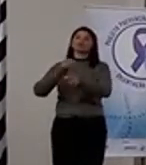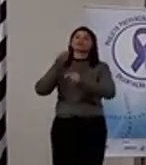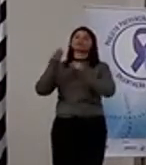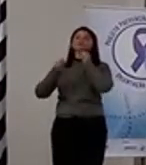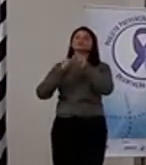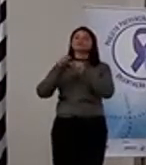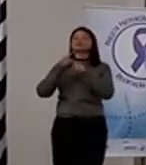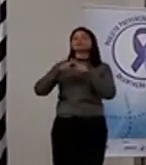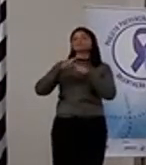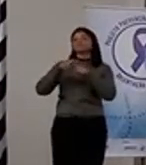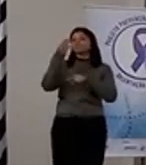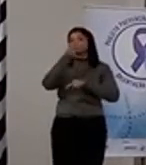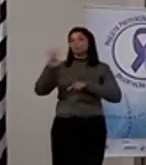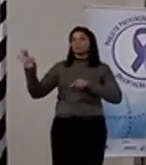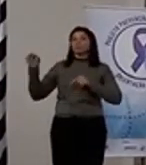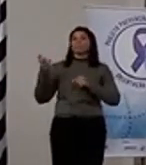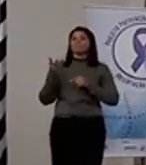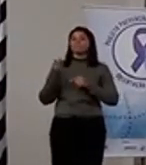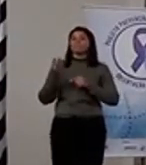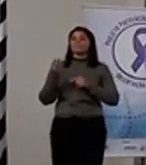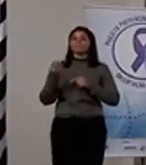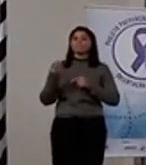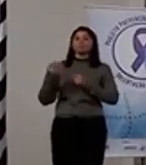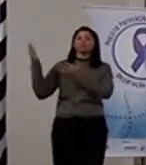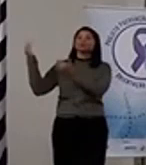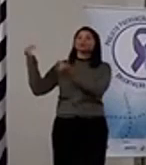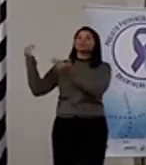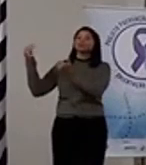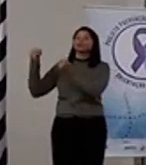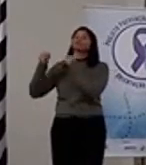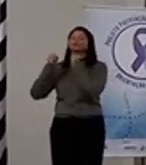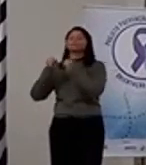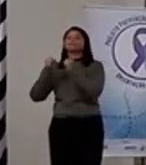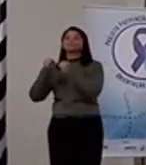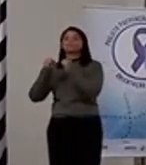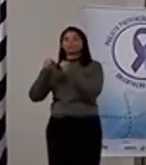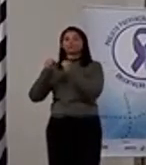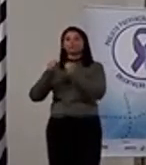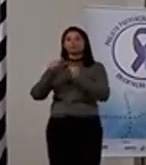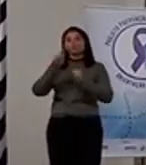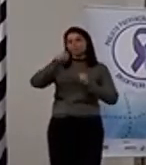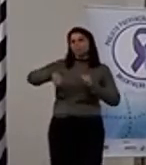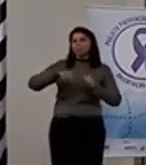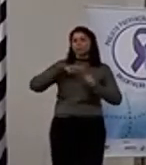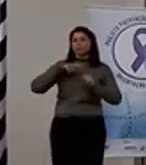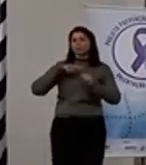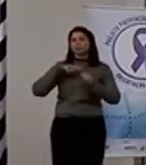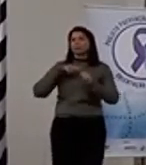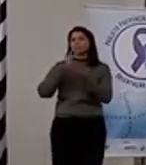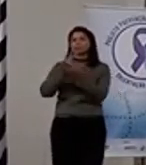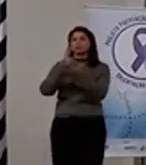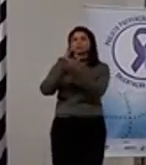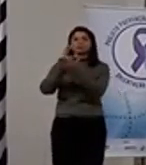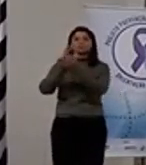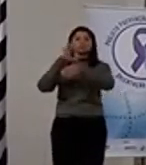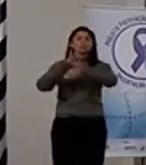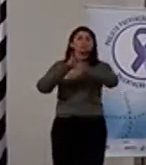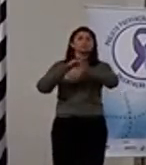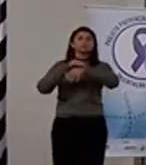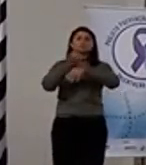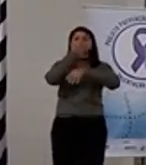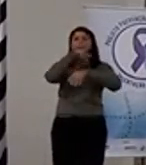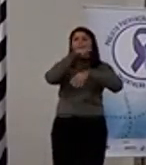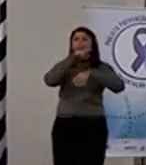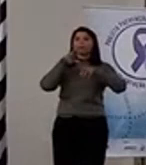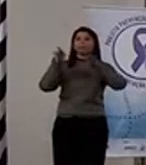doloroso. Esse jovem aqui poderia ter a mesma doença do pai, mas ele só tem o quê?